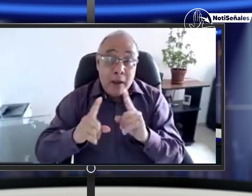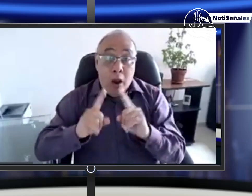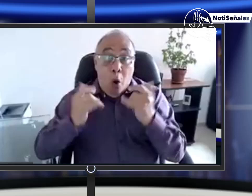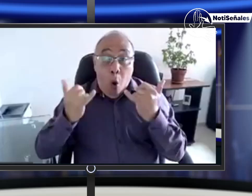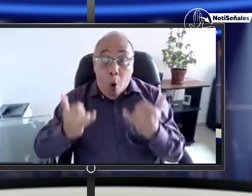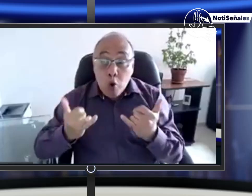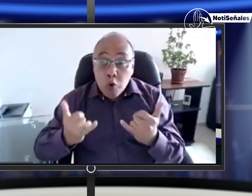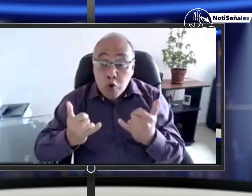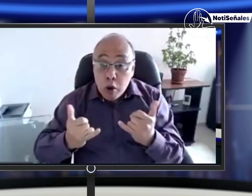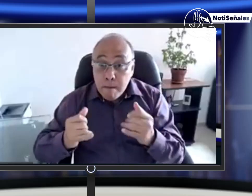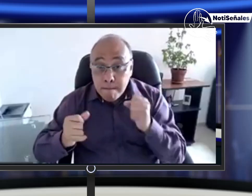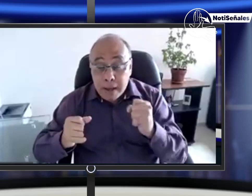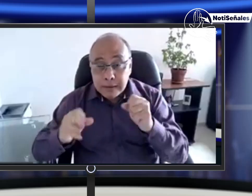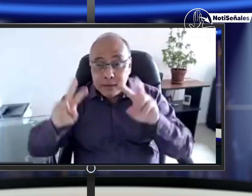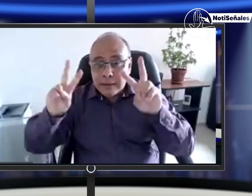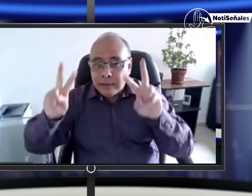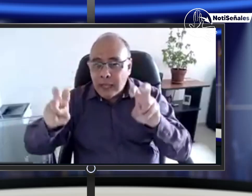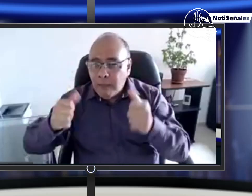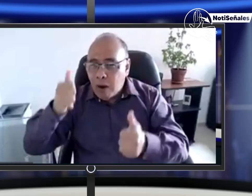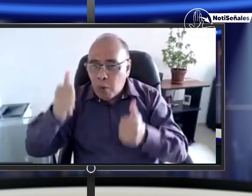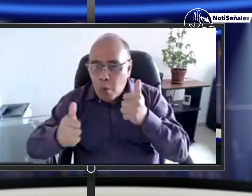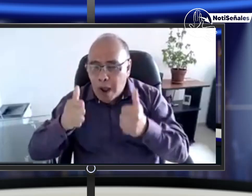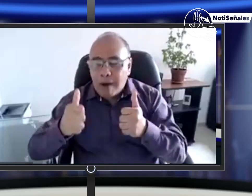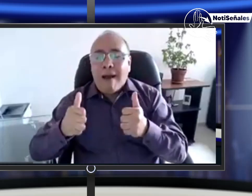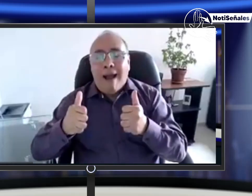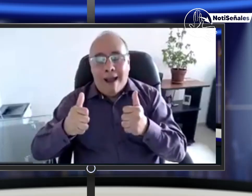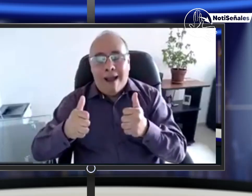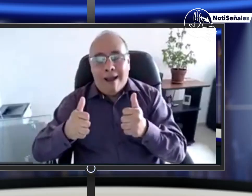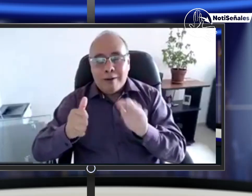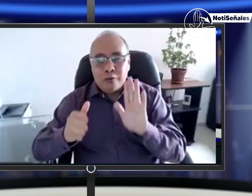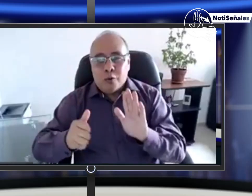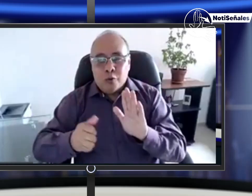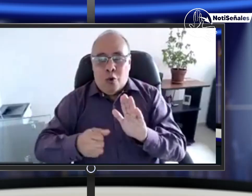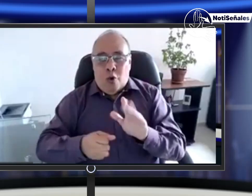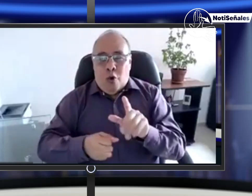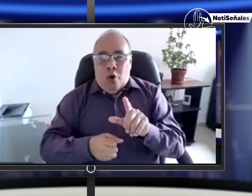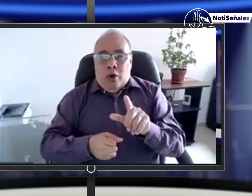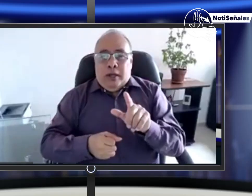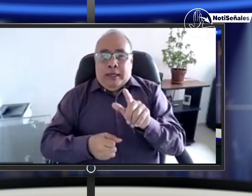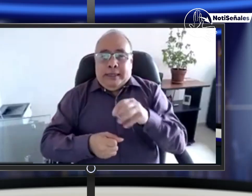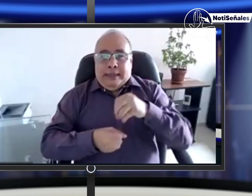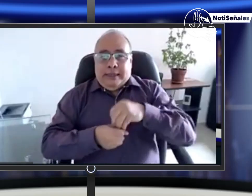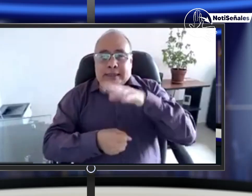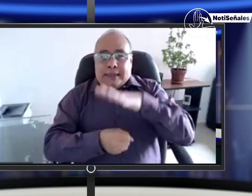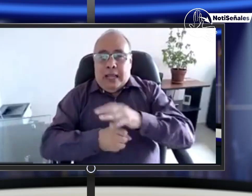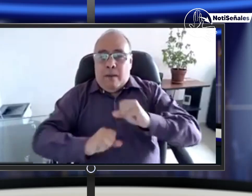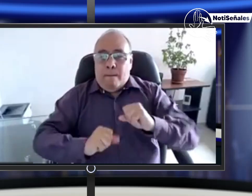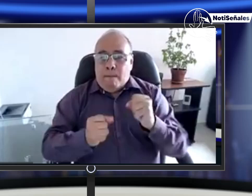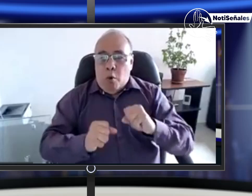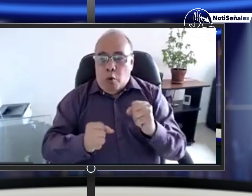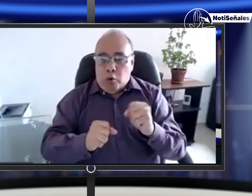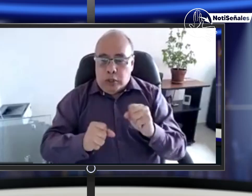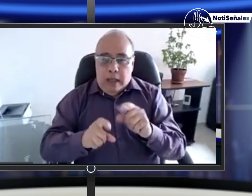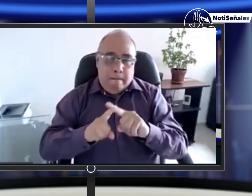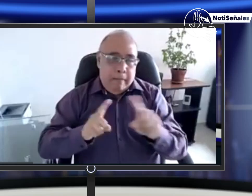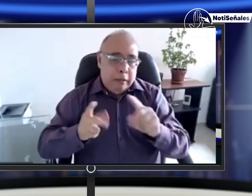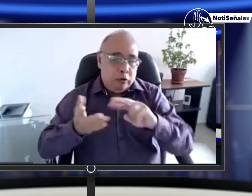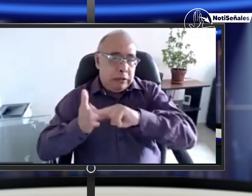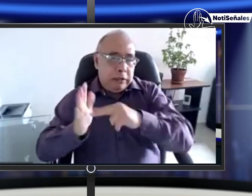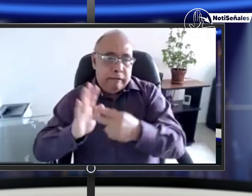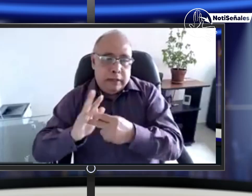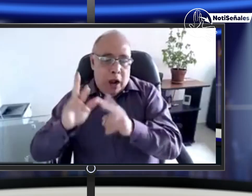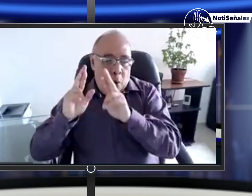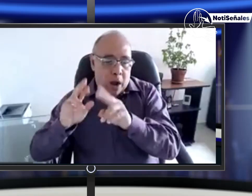quienes se puede hacer la incidencia. Pero el problema que estamos encontrando, la situación que estamos encontrando nosotros